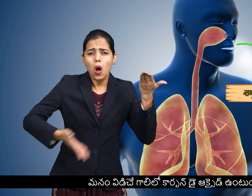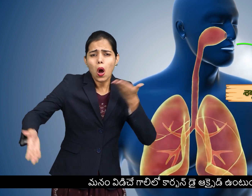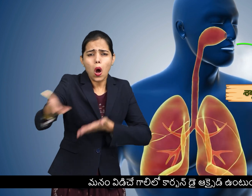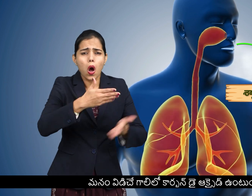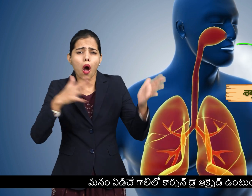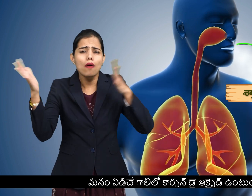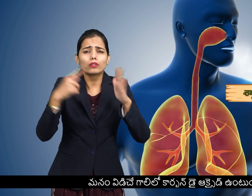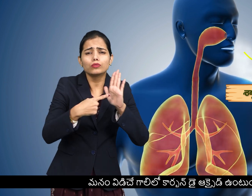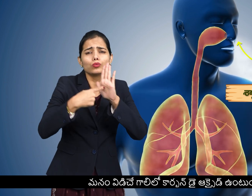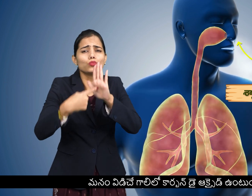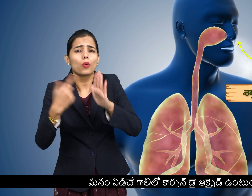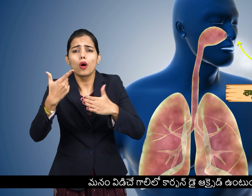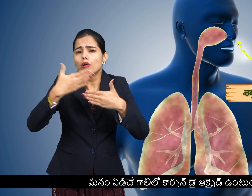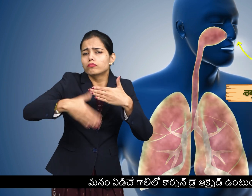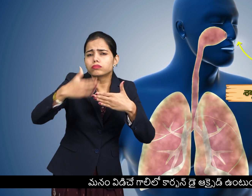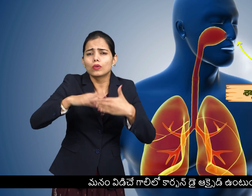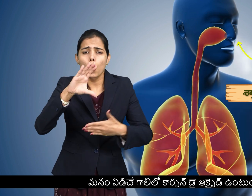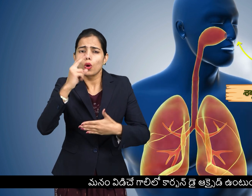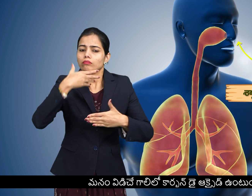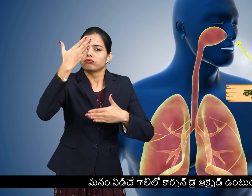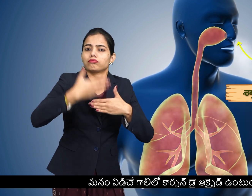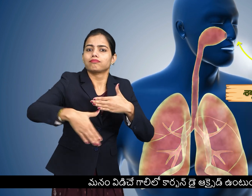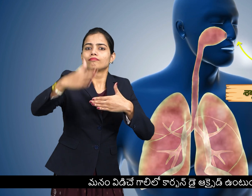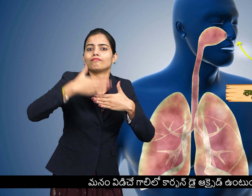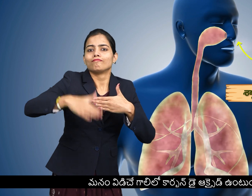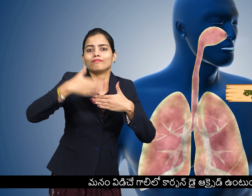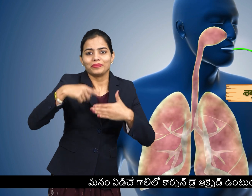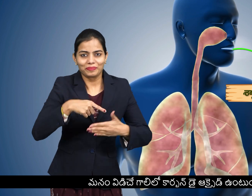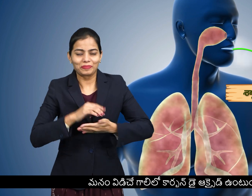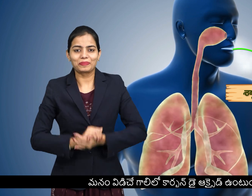మనం విడిచే గాలిలో కార్బన్ డయాక్సైడ్ ఉంటుంది.